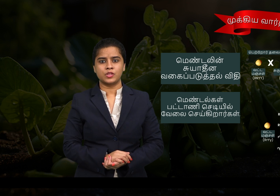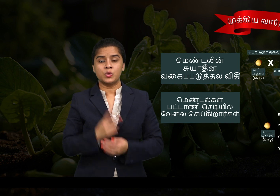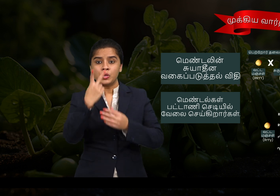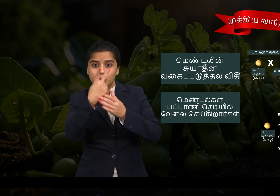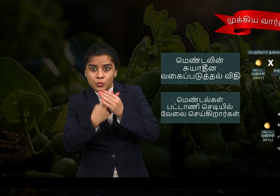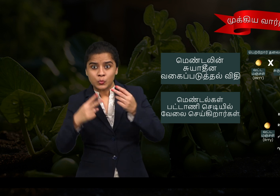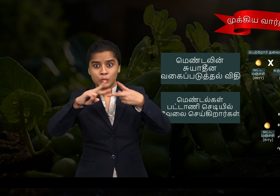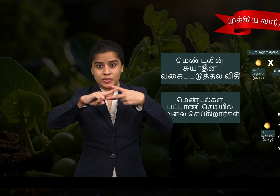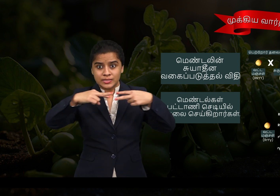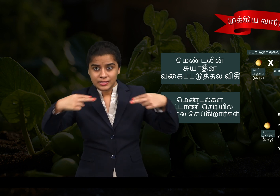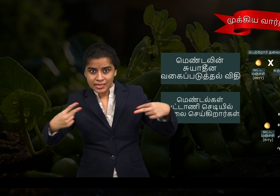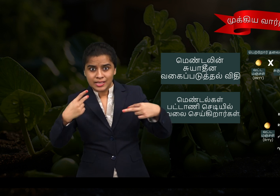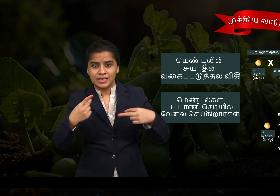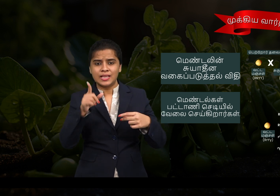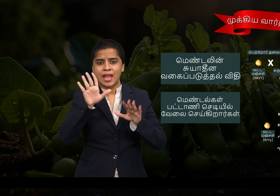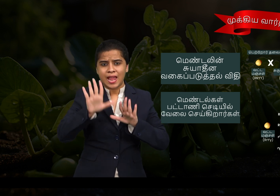சுயாதீன வகைப்பாடு,